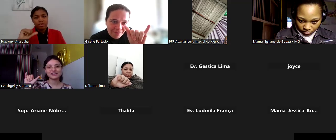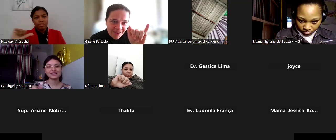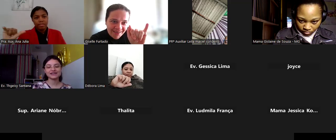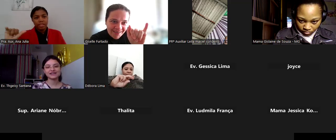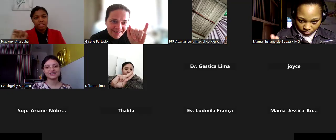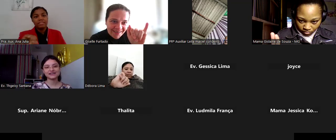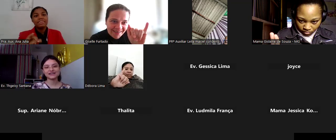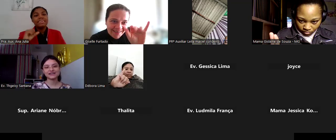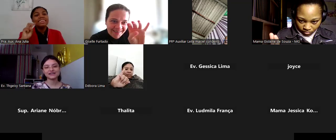Vai.